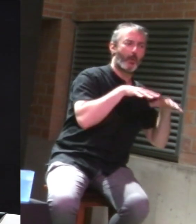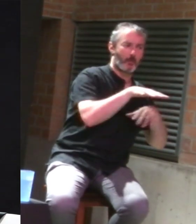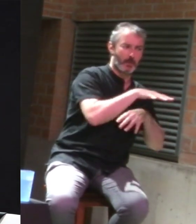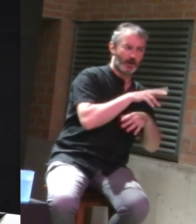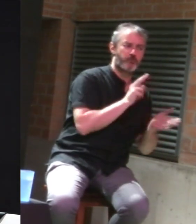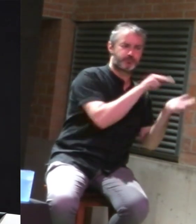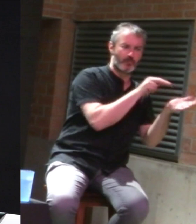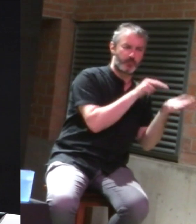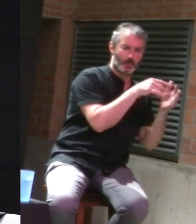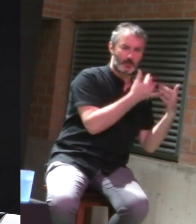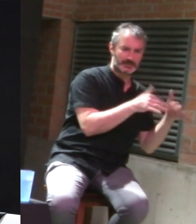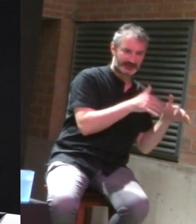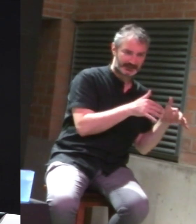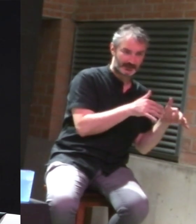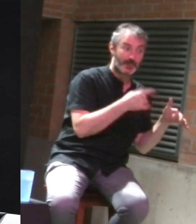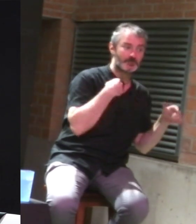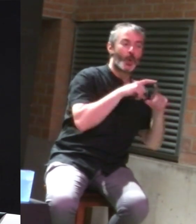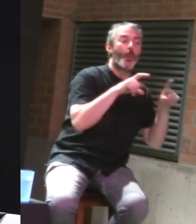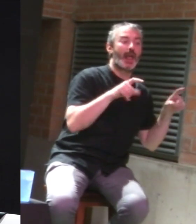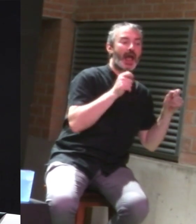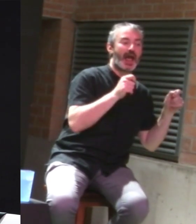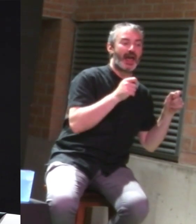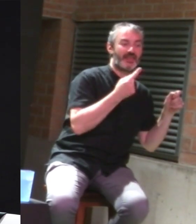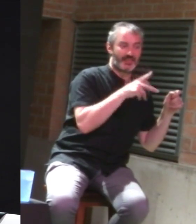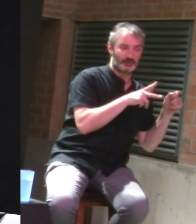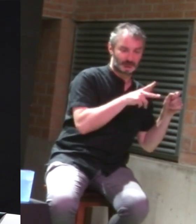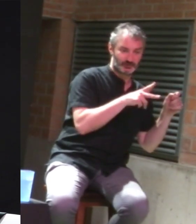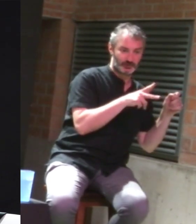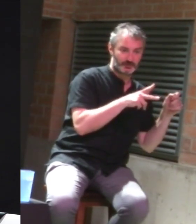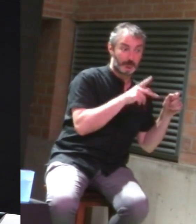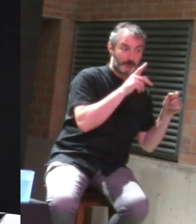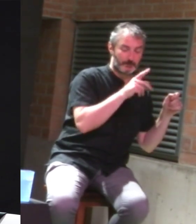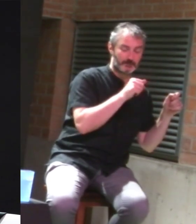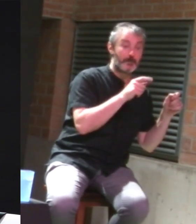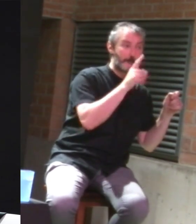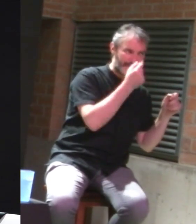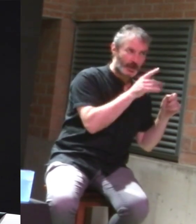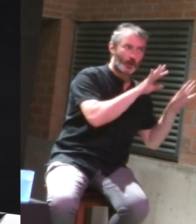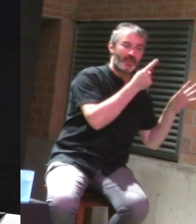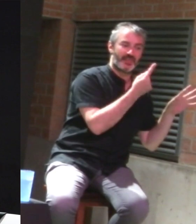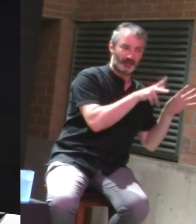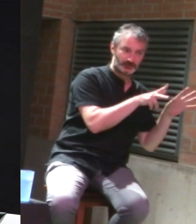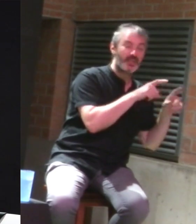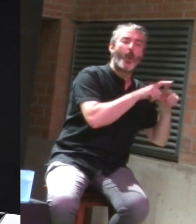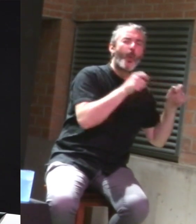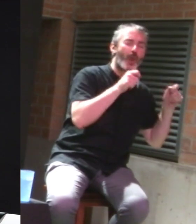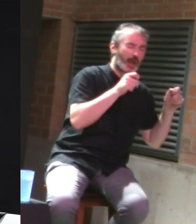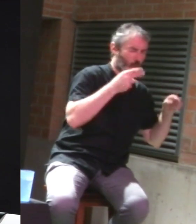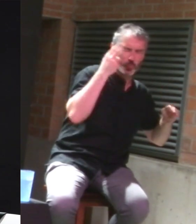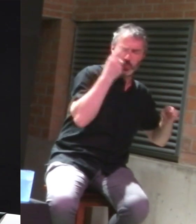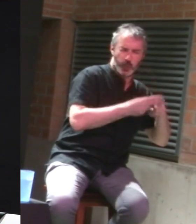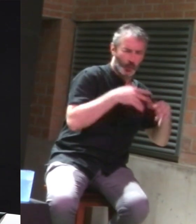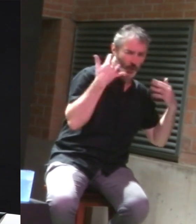una altra vegada a la vaga del 18, la gran vaga de dones de 1918, és impressionant, per mi és una de les vagues més